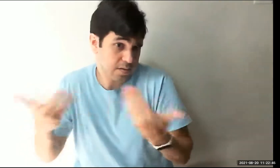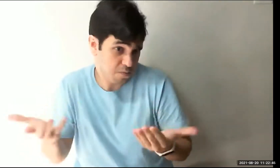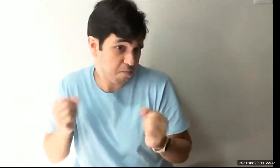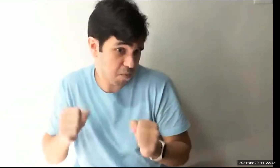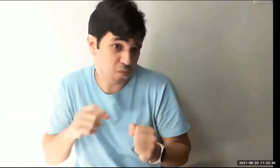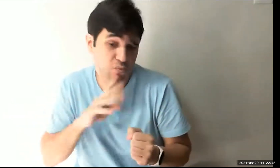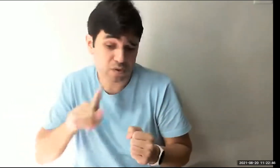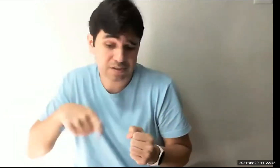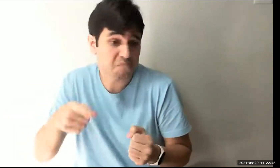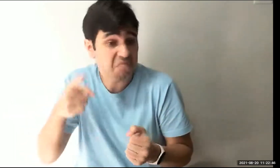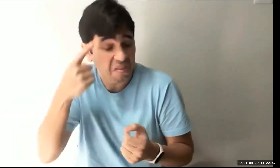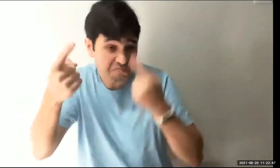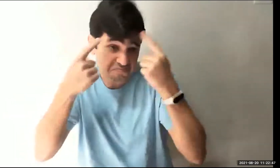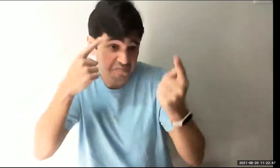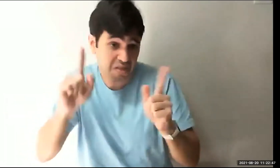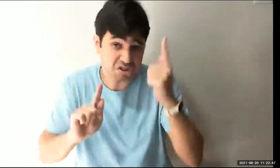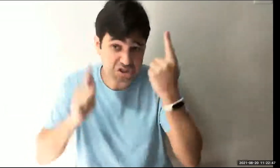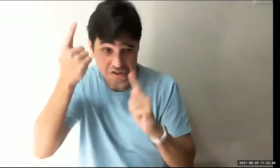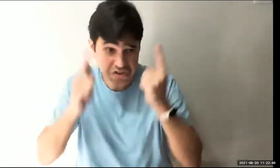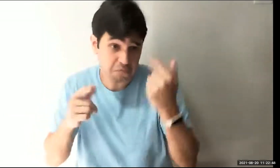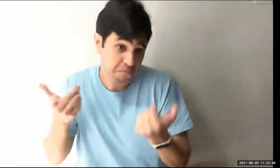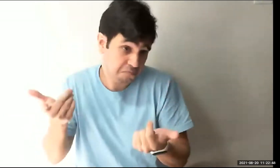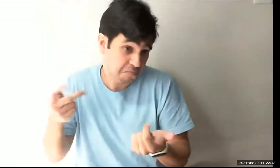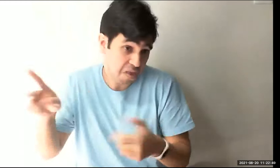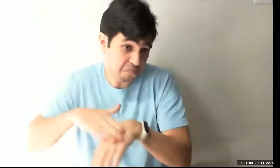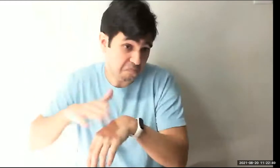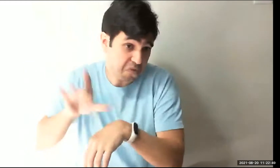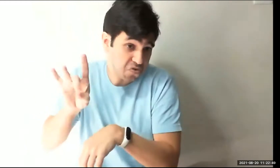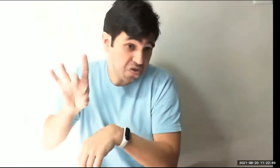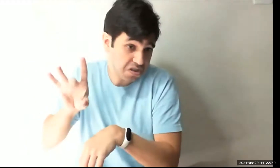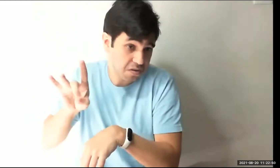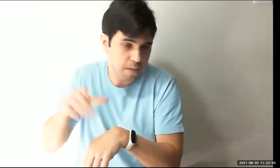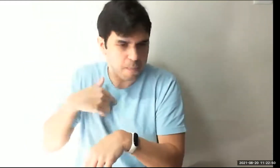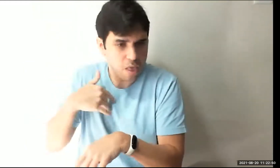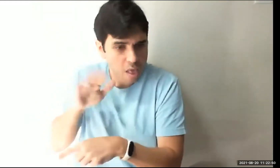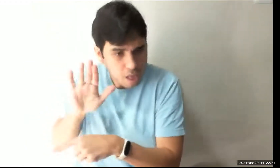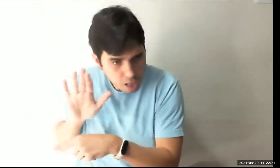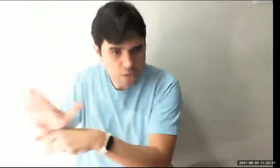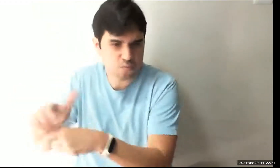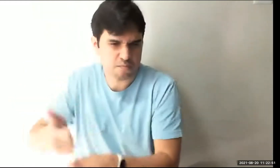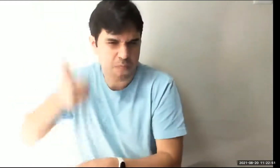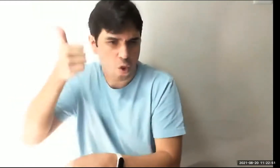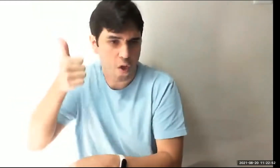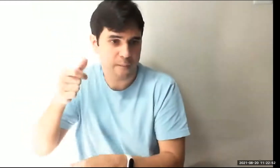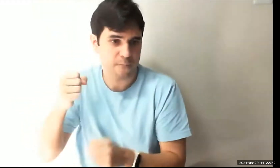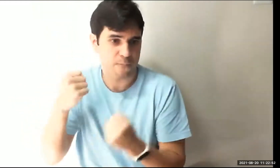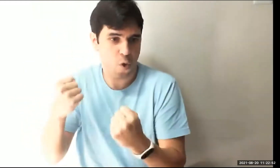esse conhecimento, ou talvez fazer para professores especificamente, e aí pensar nessa questão